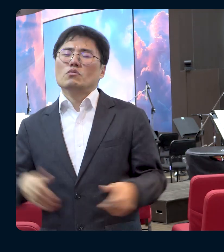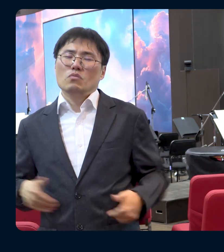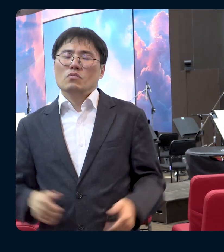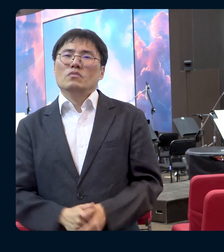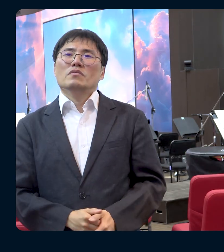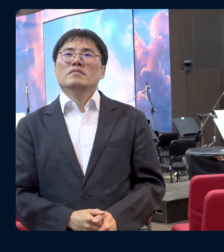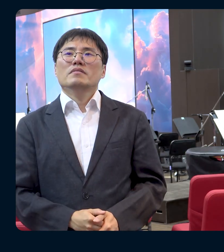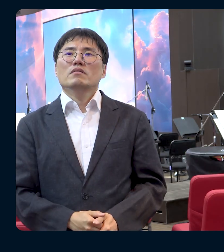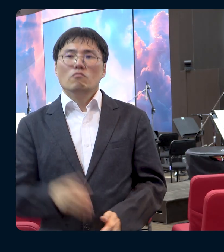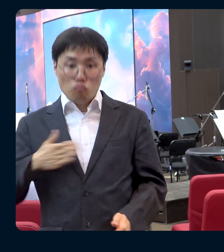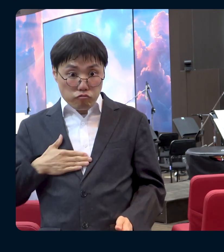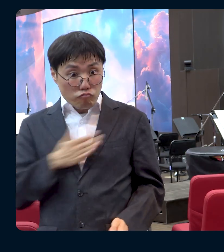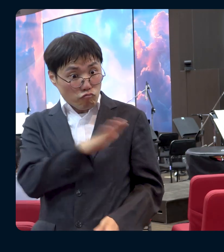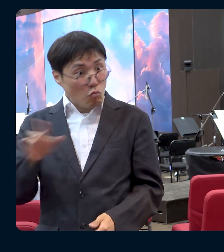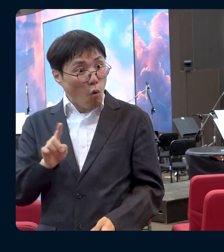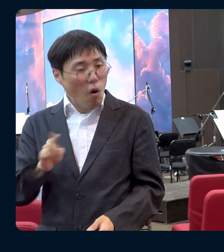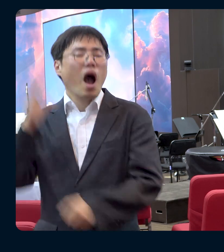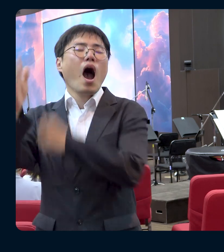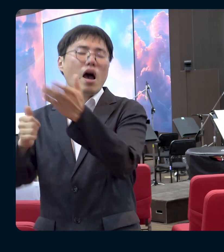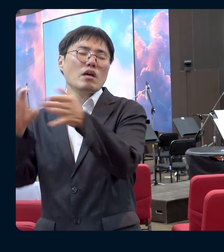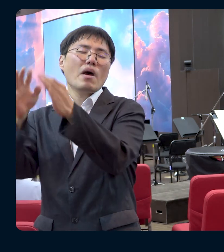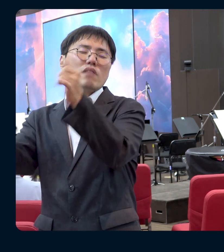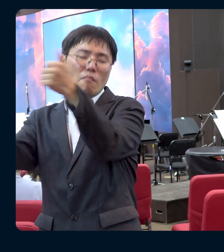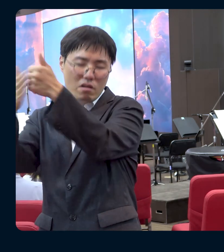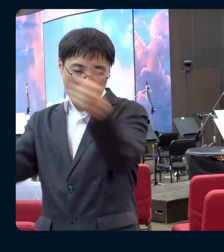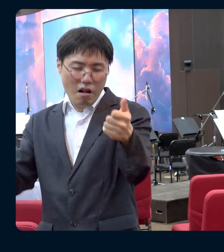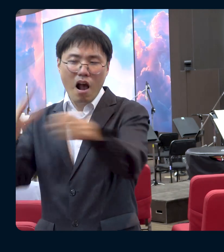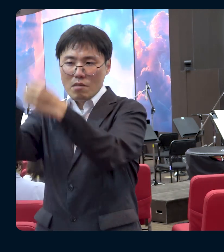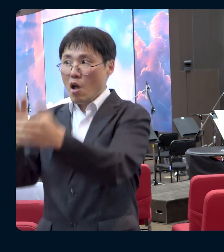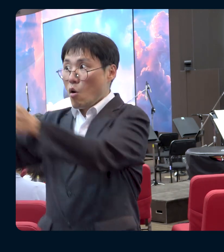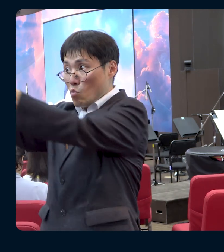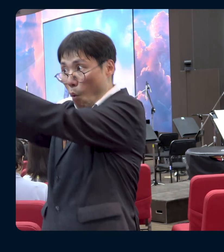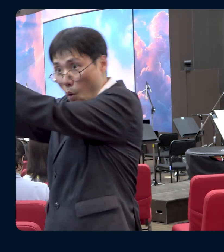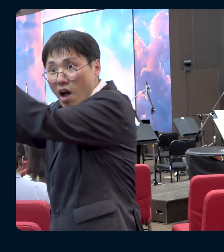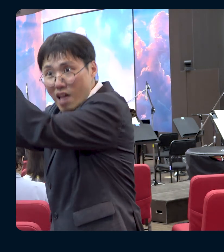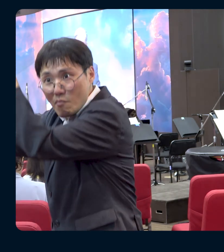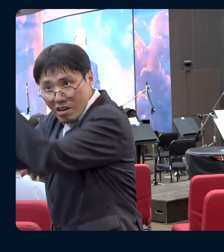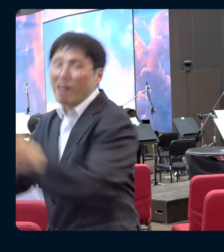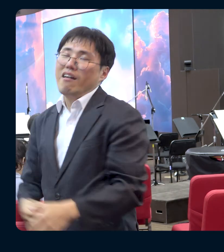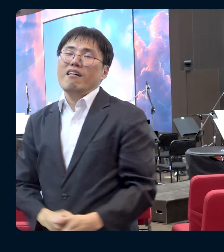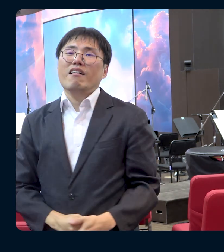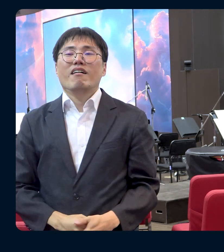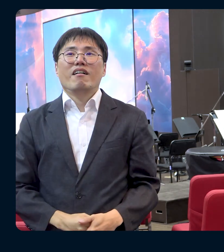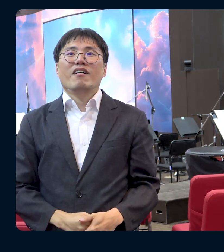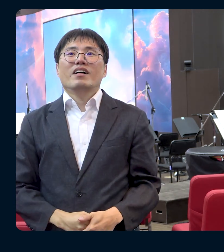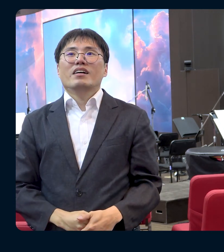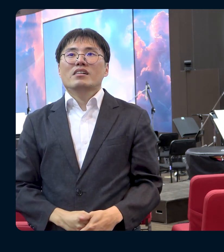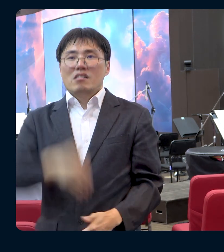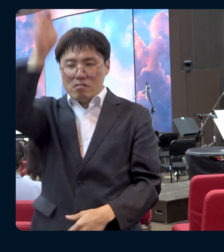우린 달라야죠. 왜? 우린 하나님의 사람이니까. 하나님께 속한 사람이니까.